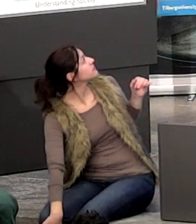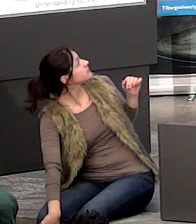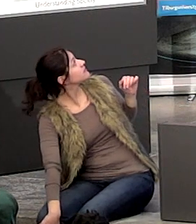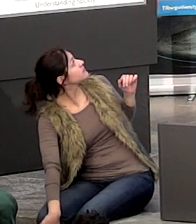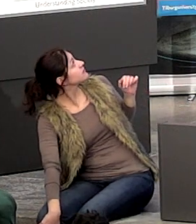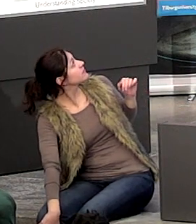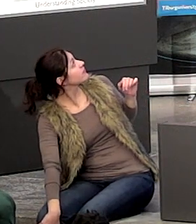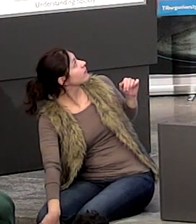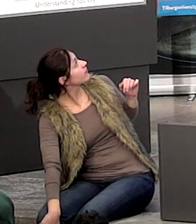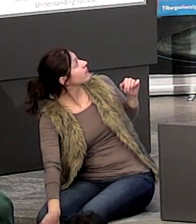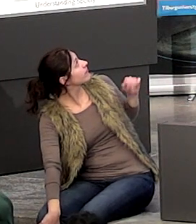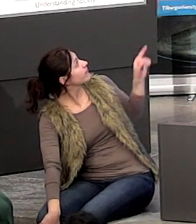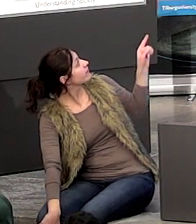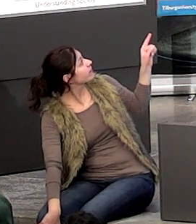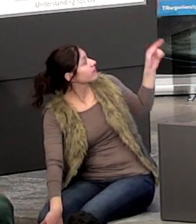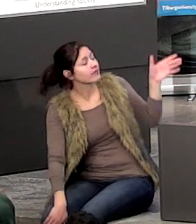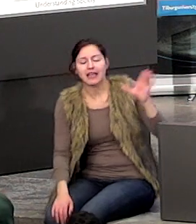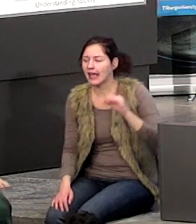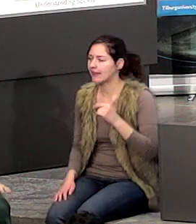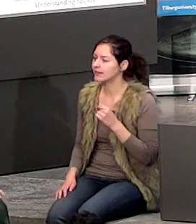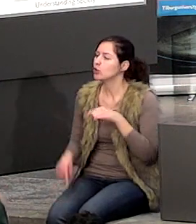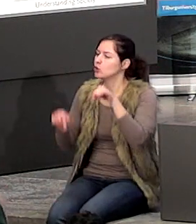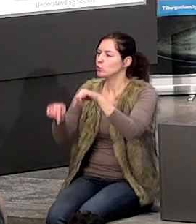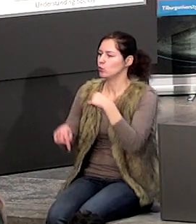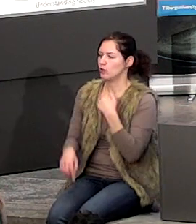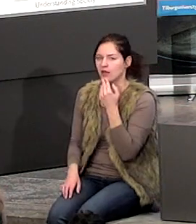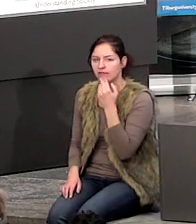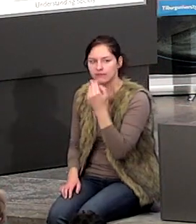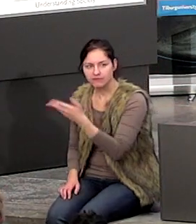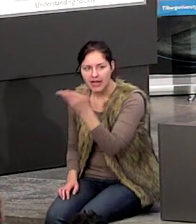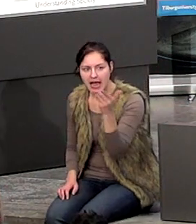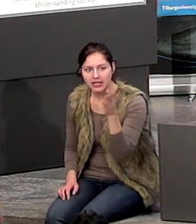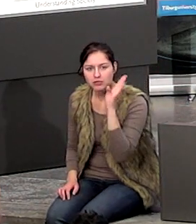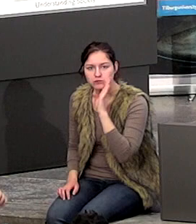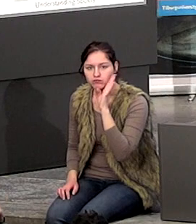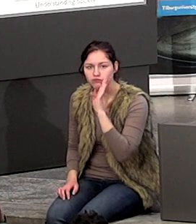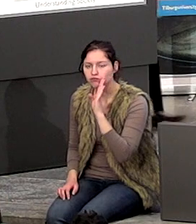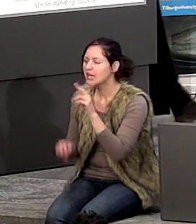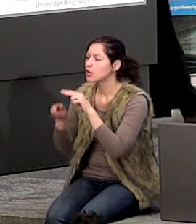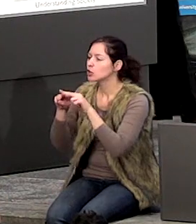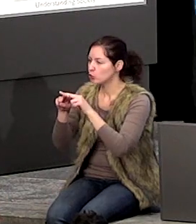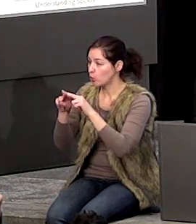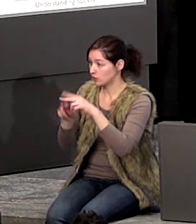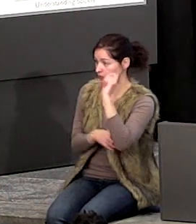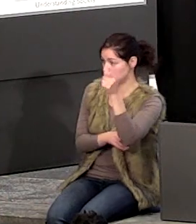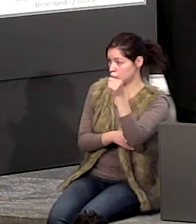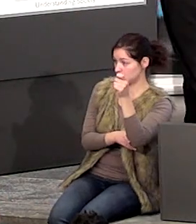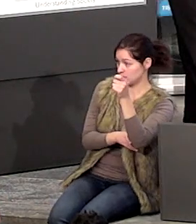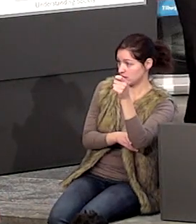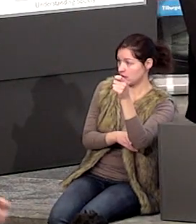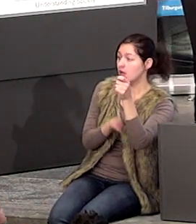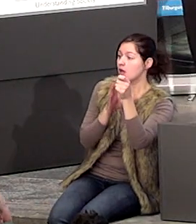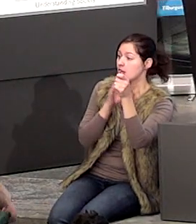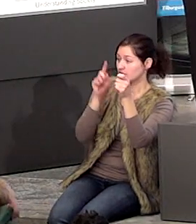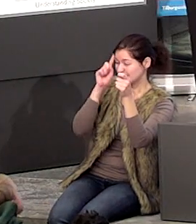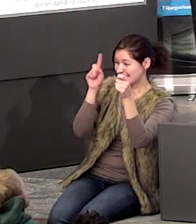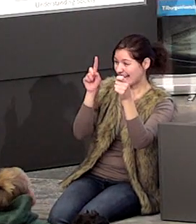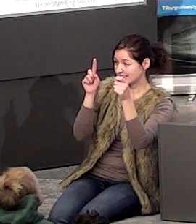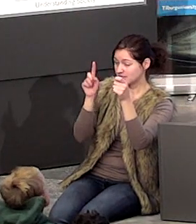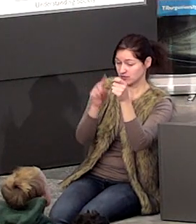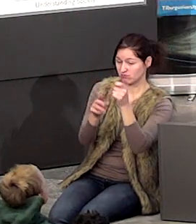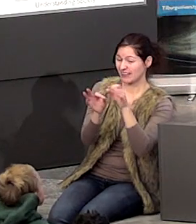En dan is de vraag, dan vraag ik aan jullie dat je een groene kaart opsteekt. Als je denkt dat die